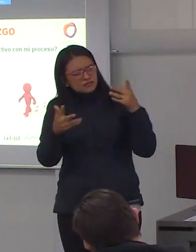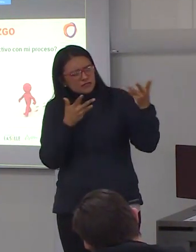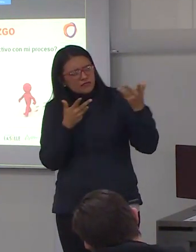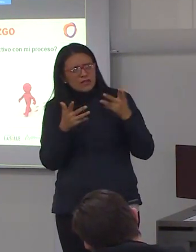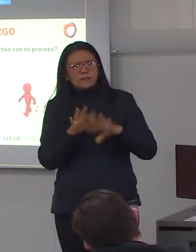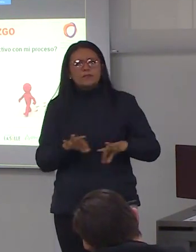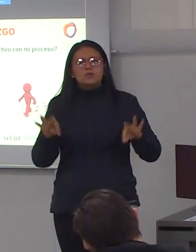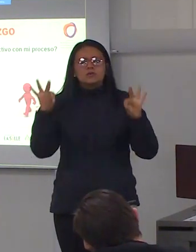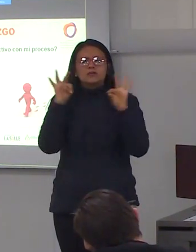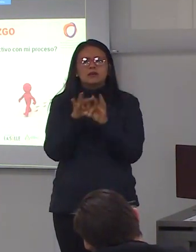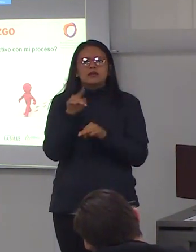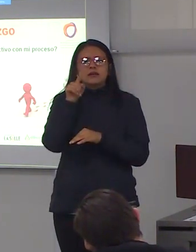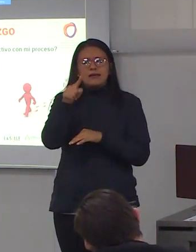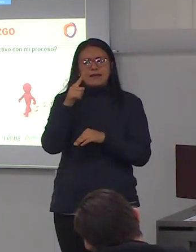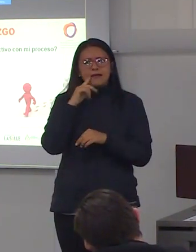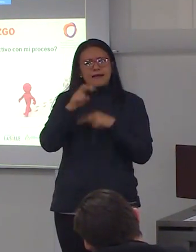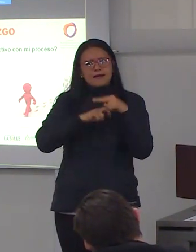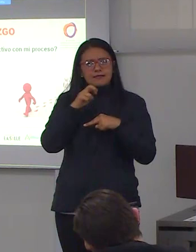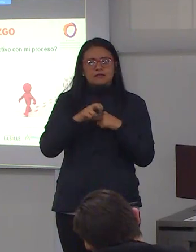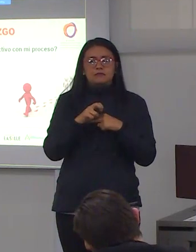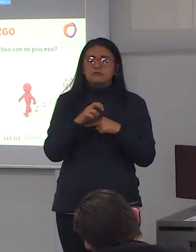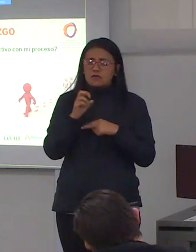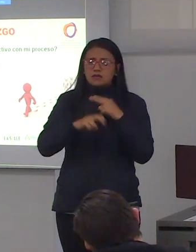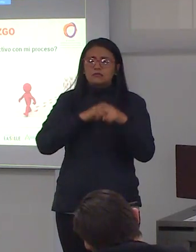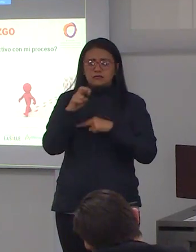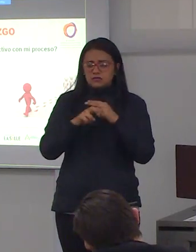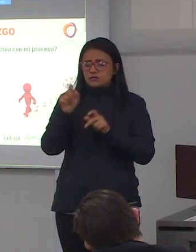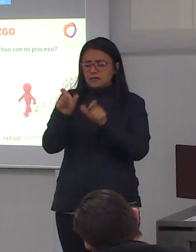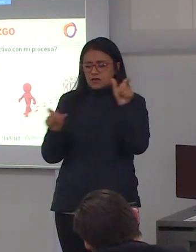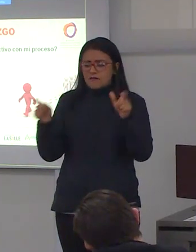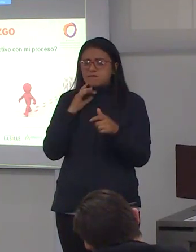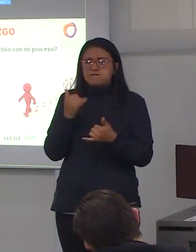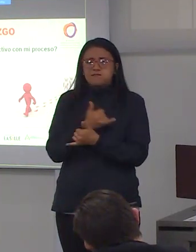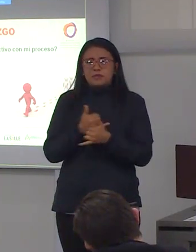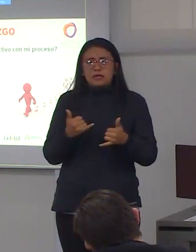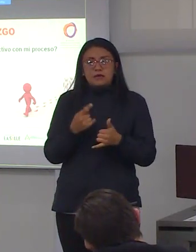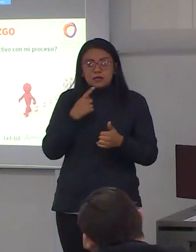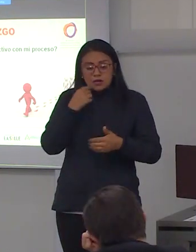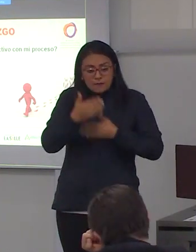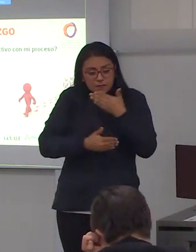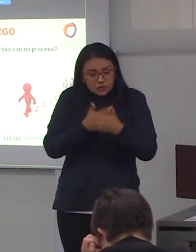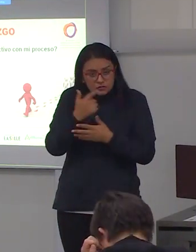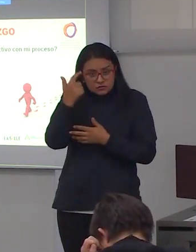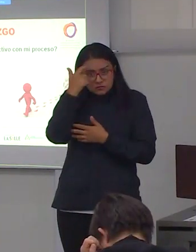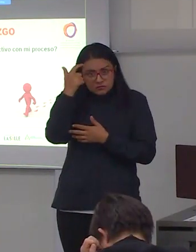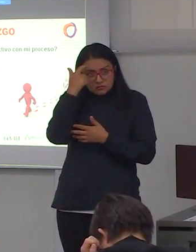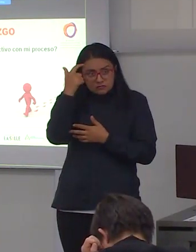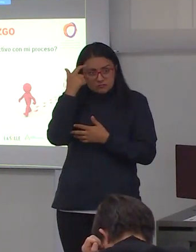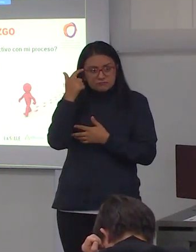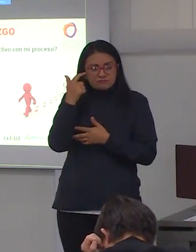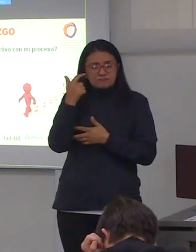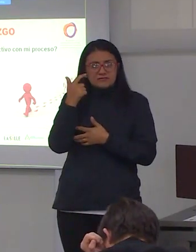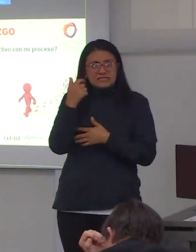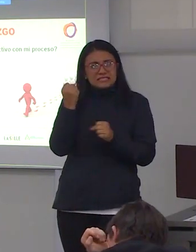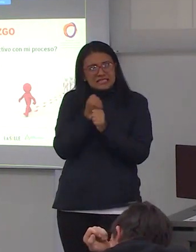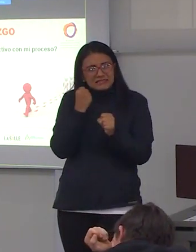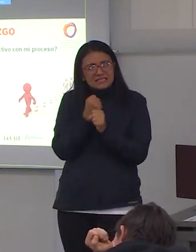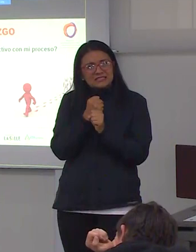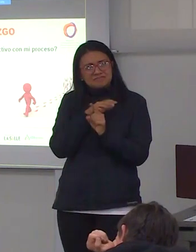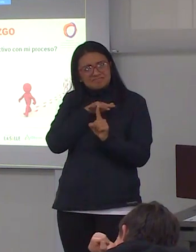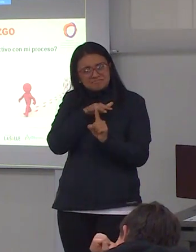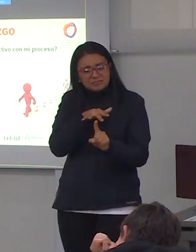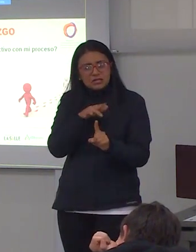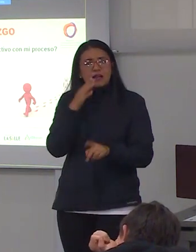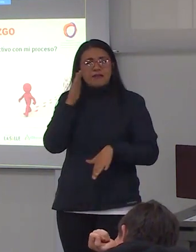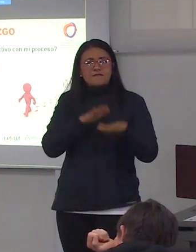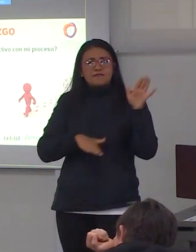importante y era el tema de la actitud por supuesto la actitud está en las personas pero cuando hay proceso de salud mental por más que se trabaje y